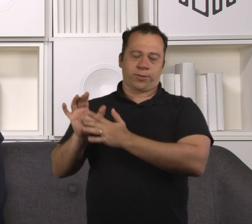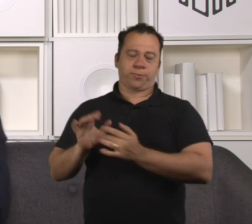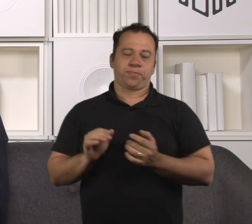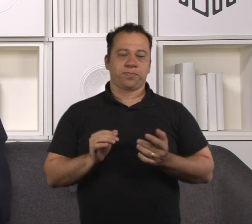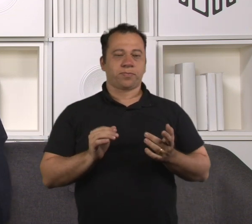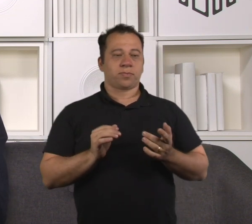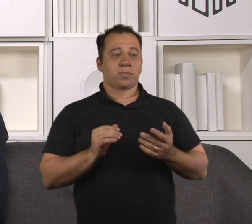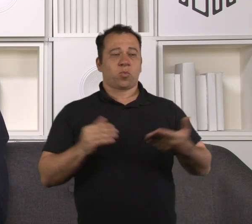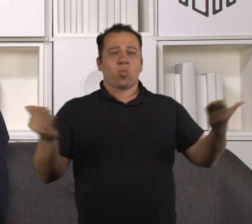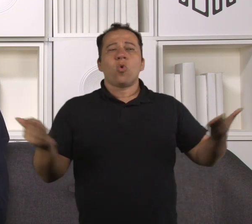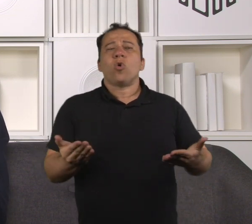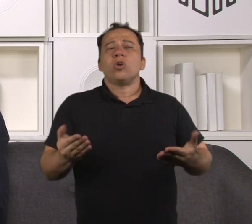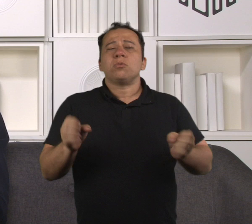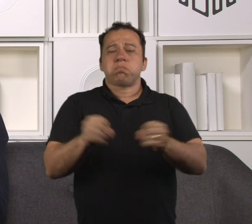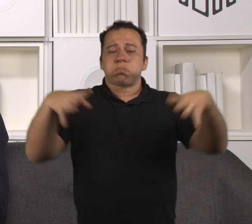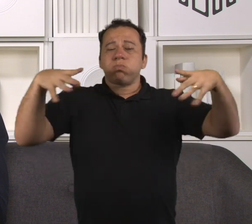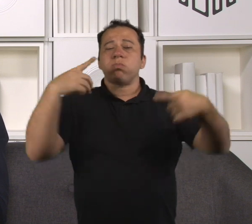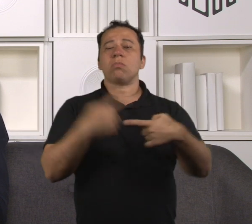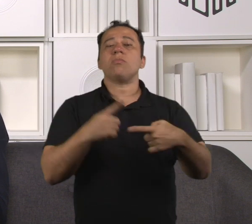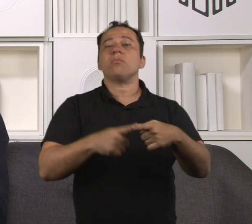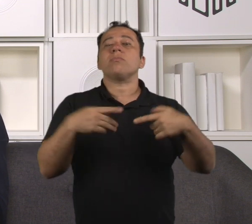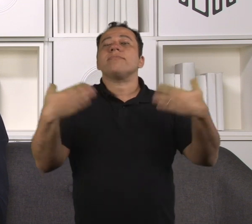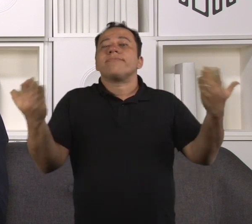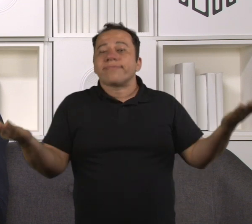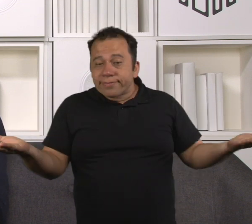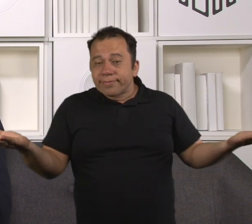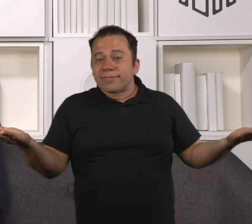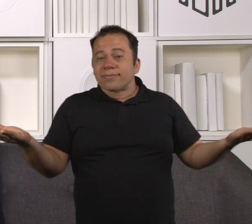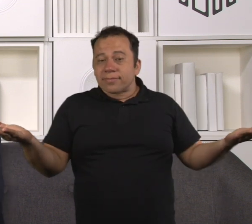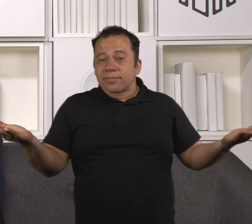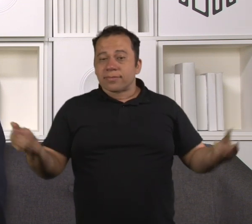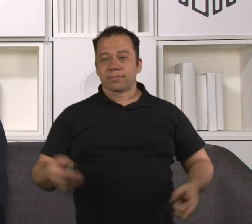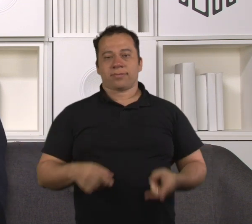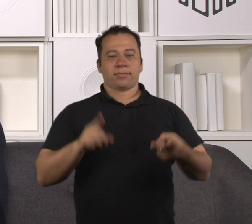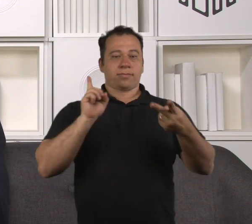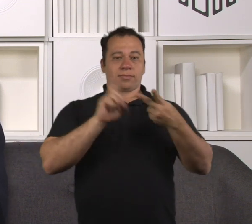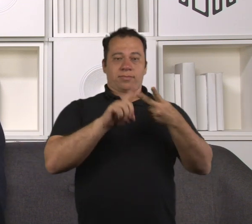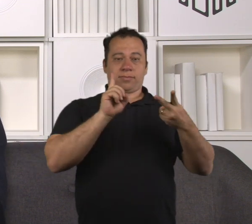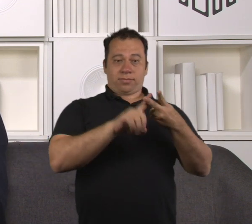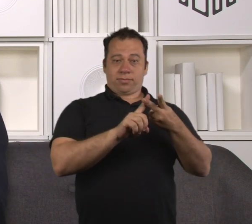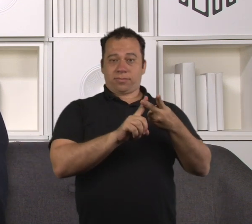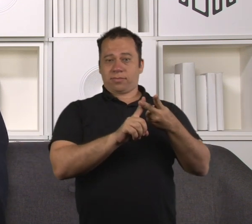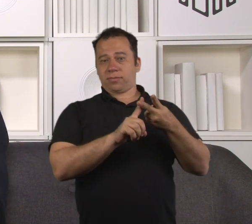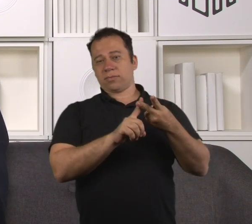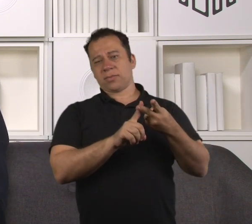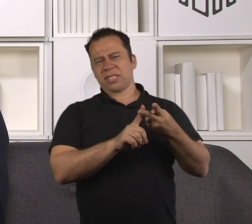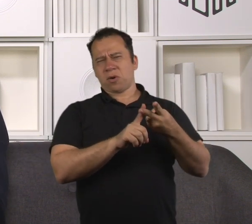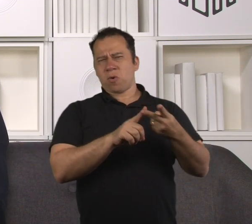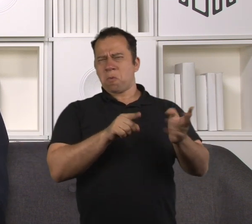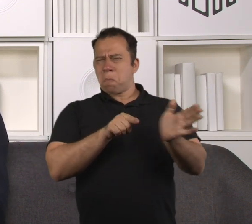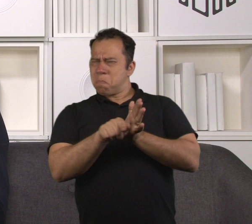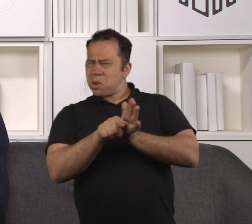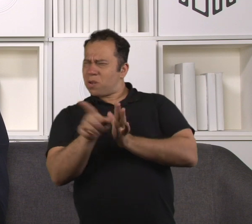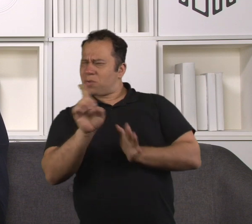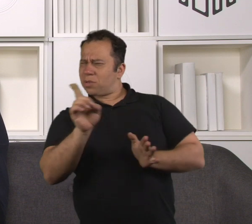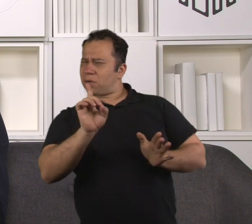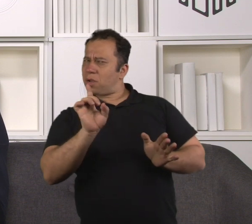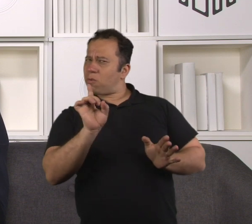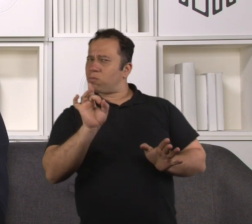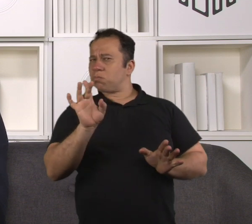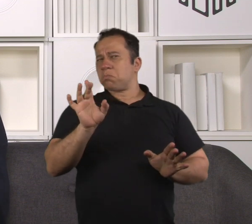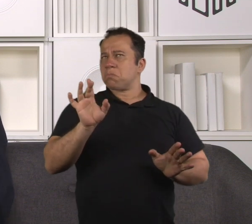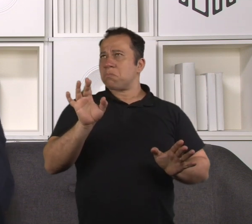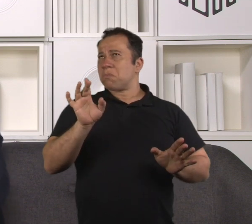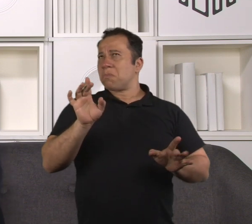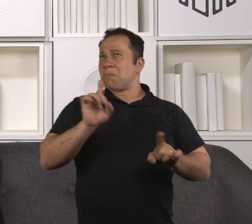Segunda pergunta que eu sugiro para vocês conversarem, que na verdade não é tanto uma pergunta, é um encorajamento de